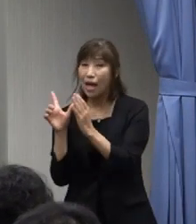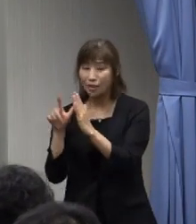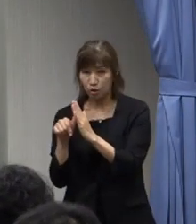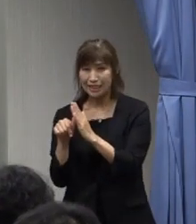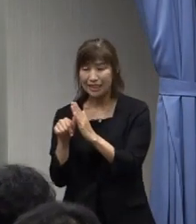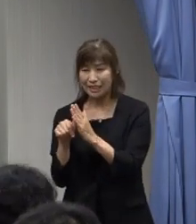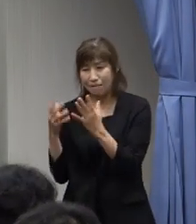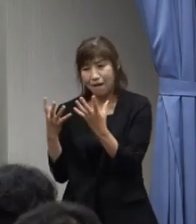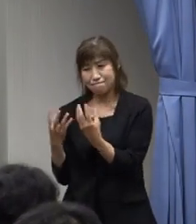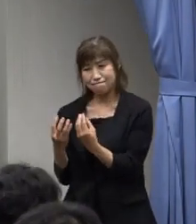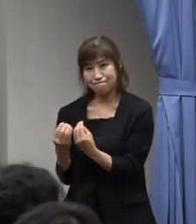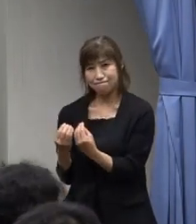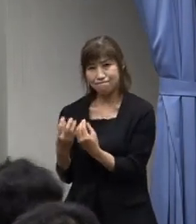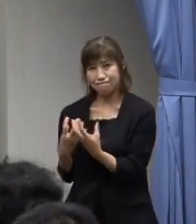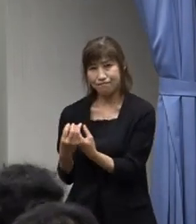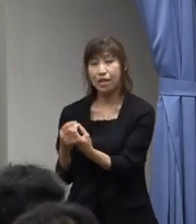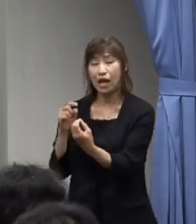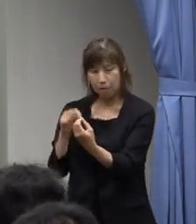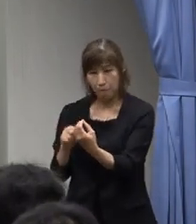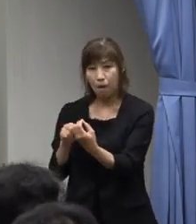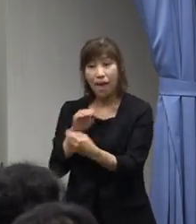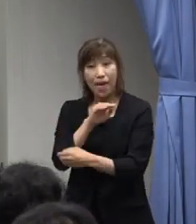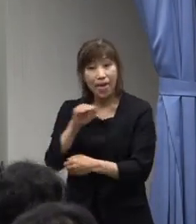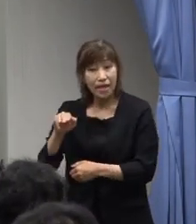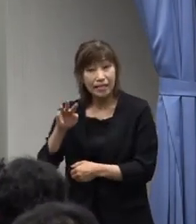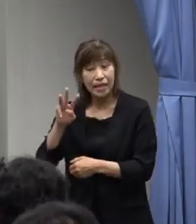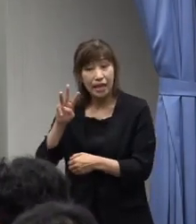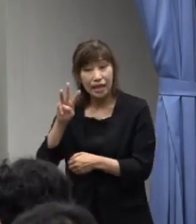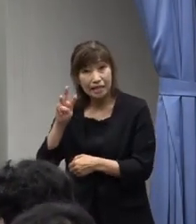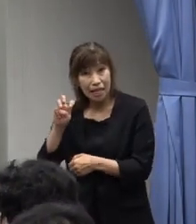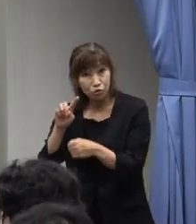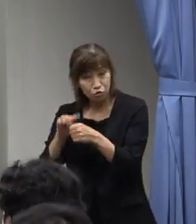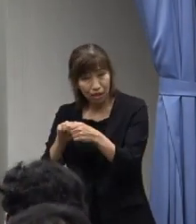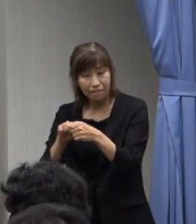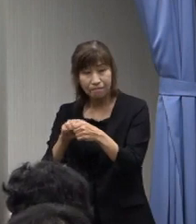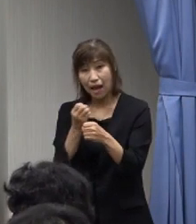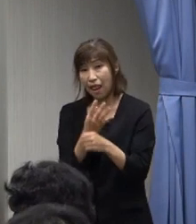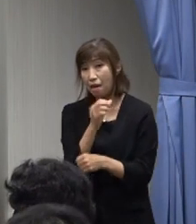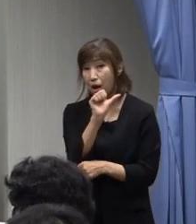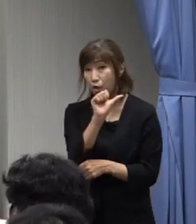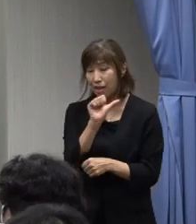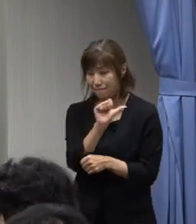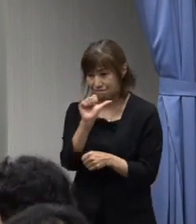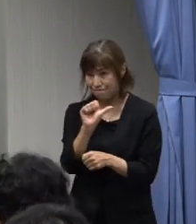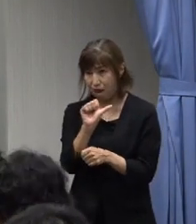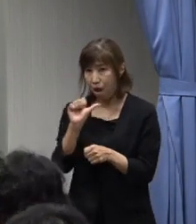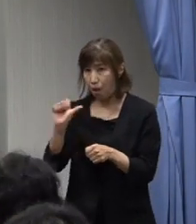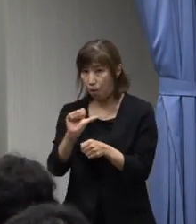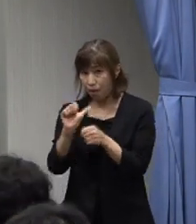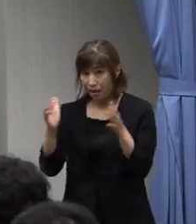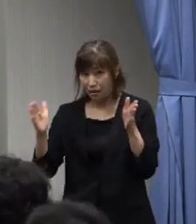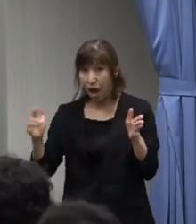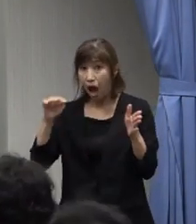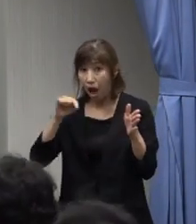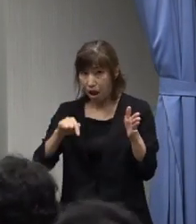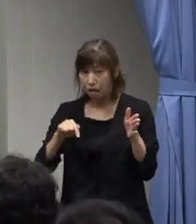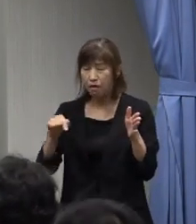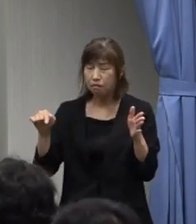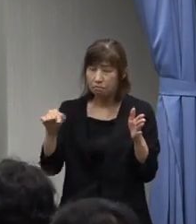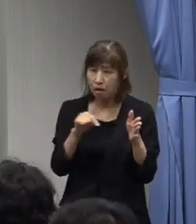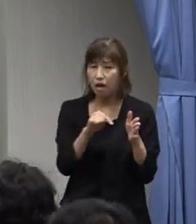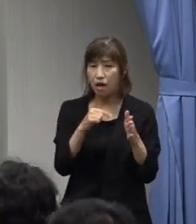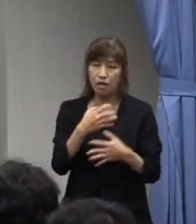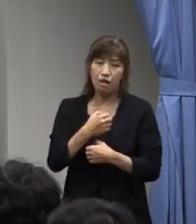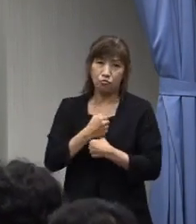ったんですけれども、平成30年、令和3年の、そこから5年を経っていますので、注意が必要ですね。合わせて注意喚起をさせ